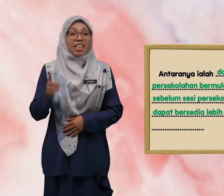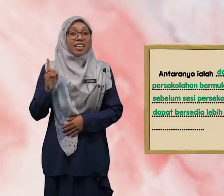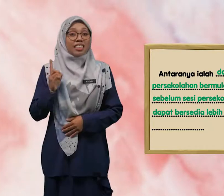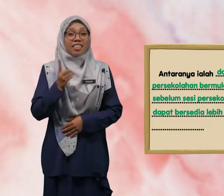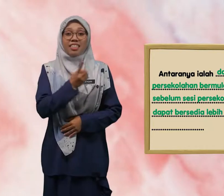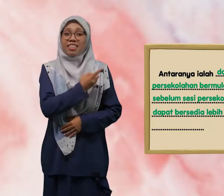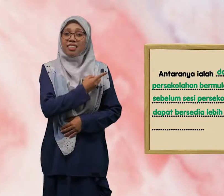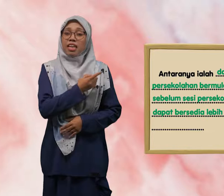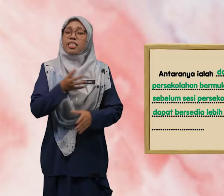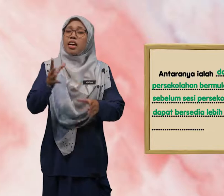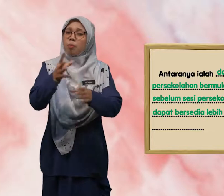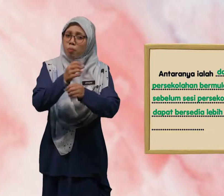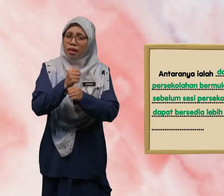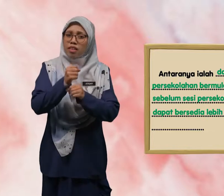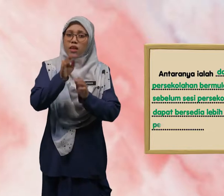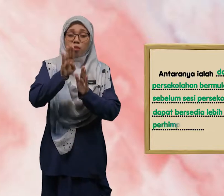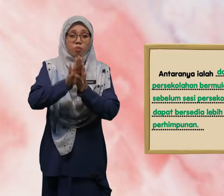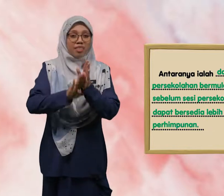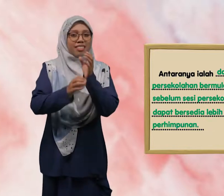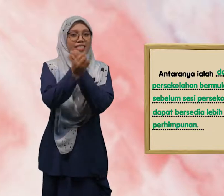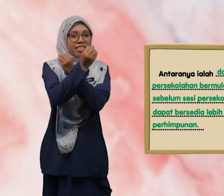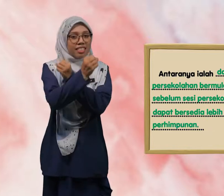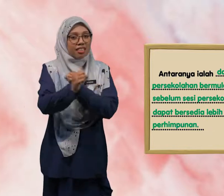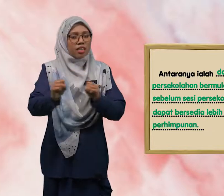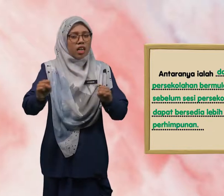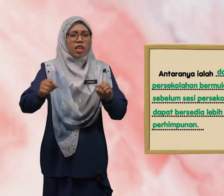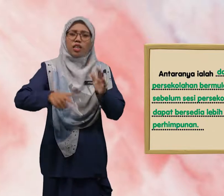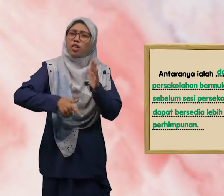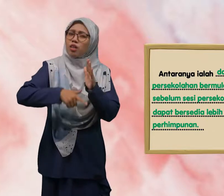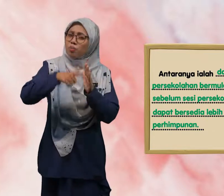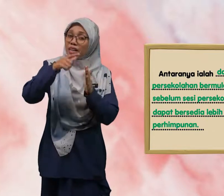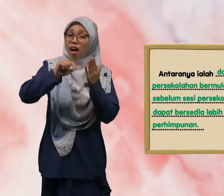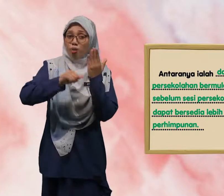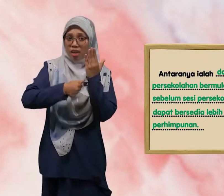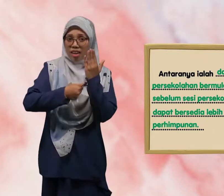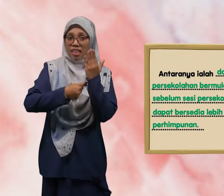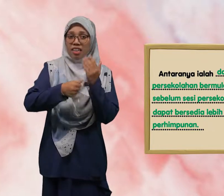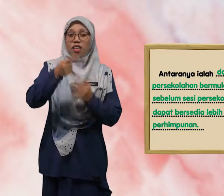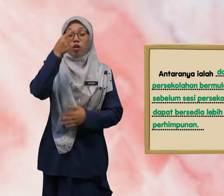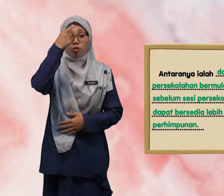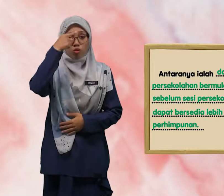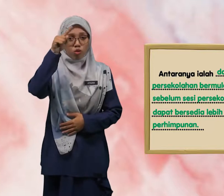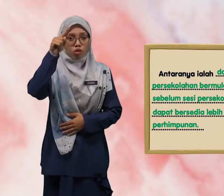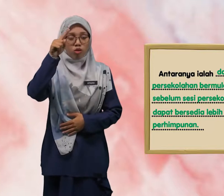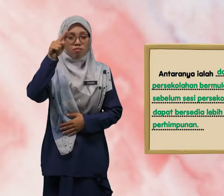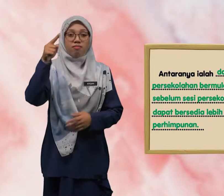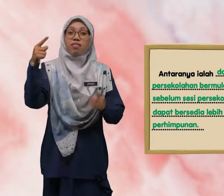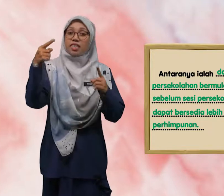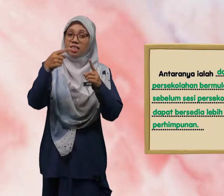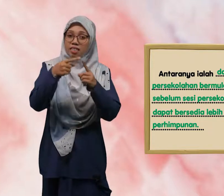kita dapay bersedia lebih awal untuk ke